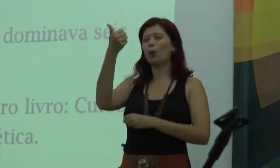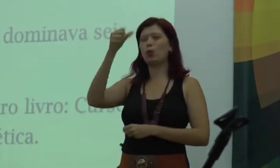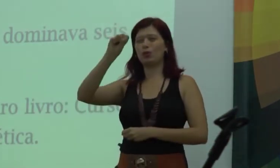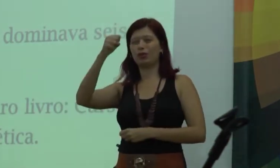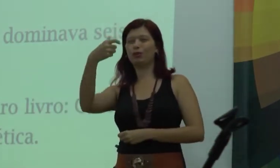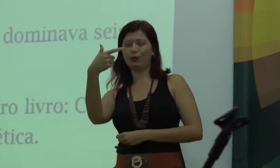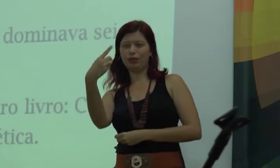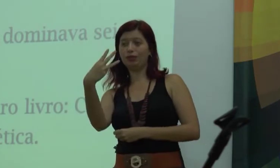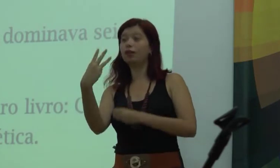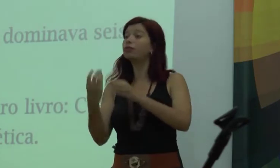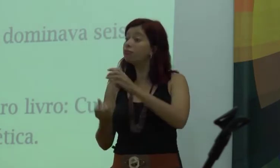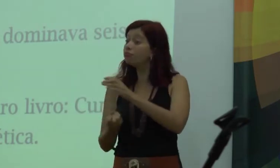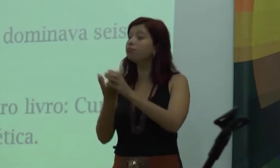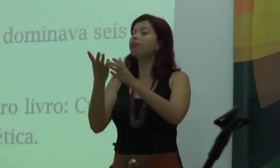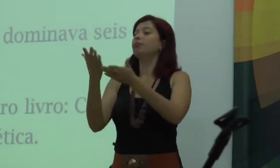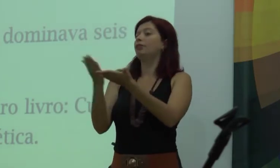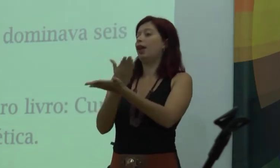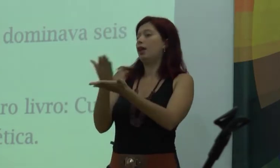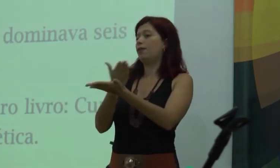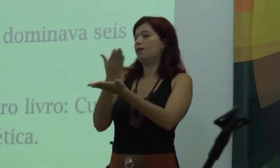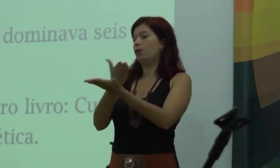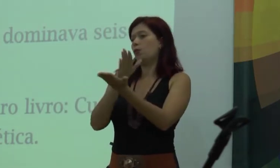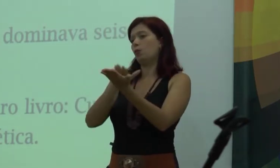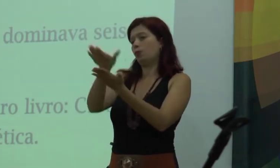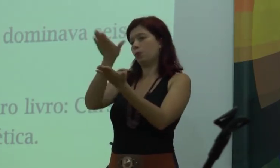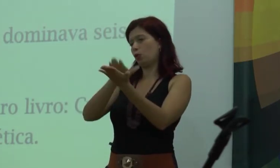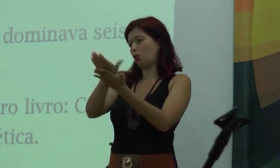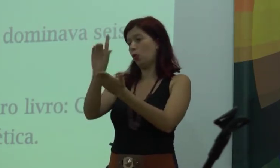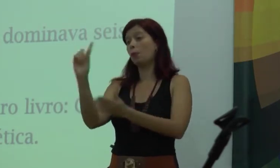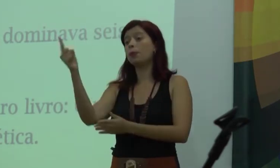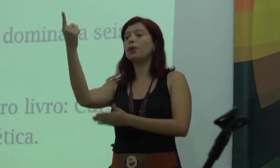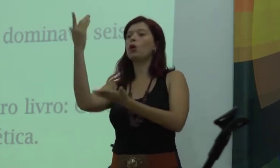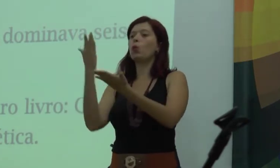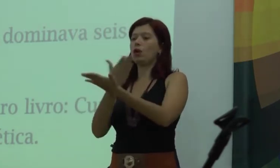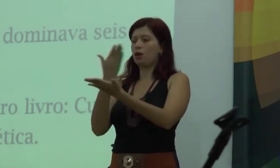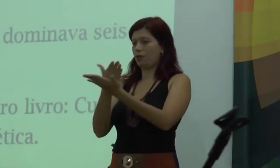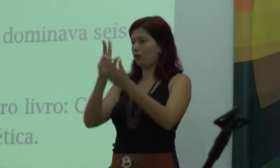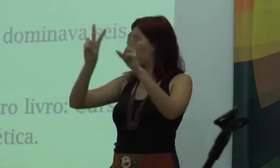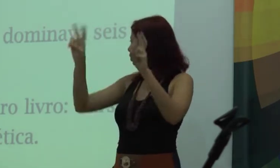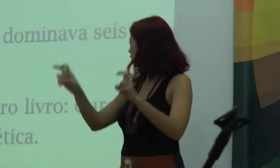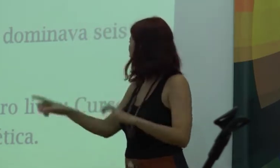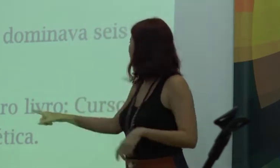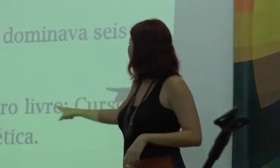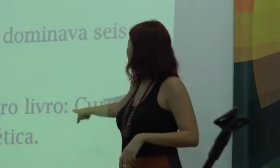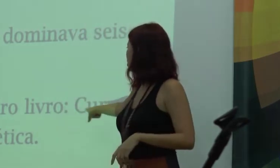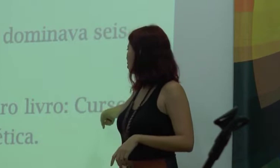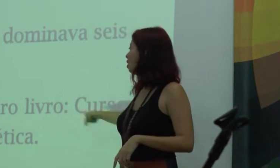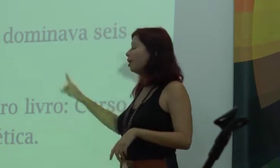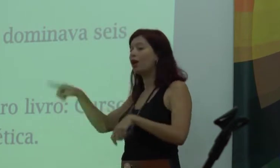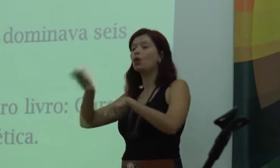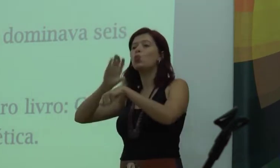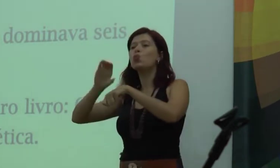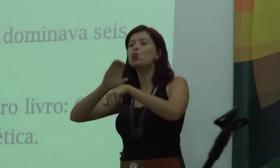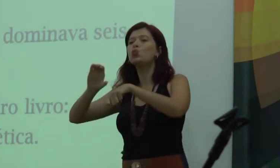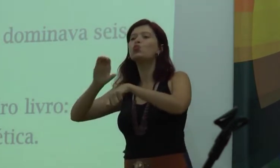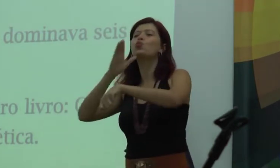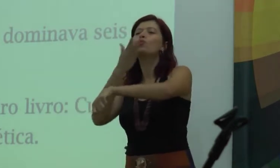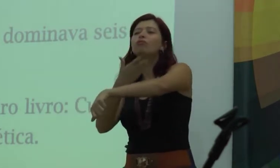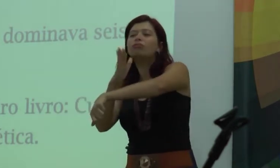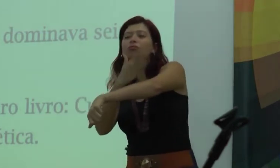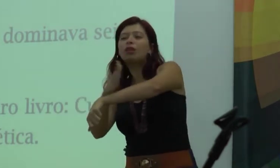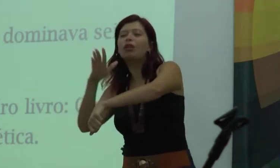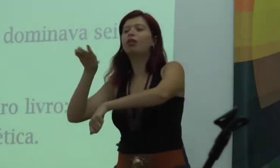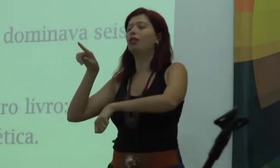E no ano de 1823, ele então publicou seu primeiro livro, chamado